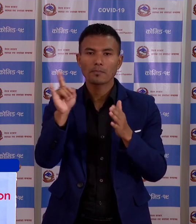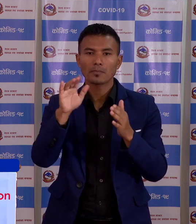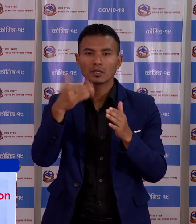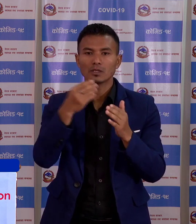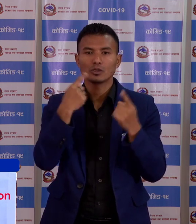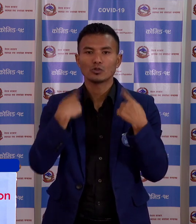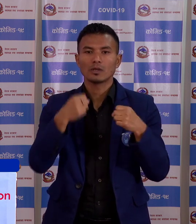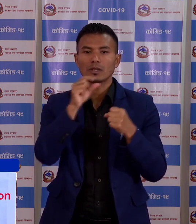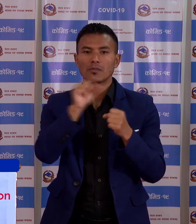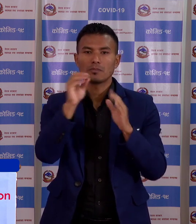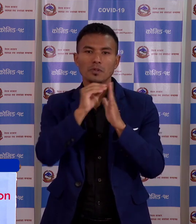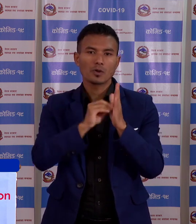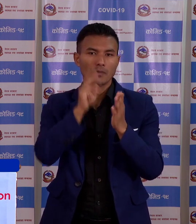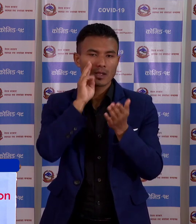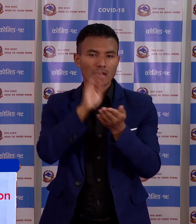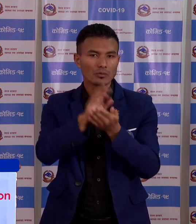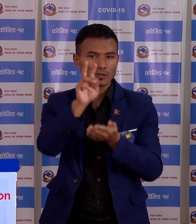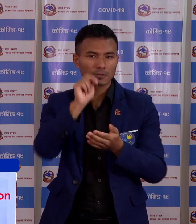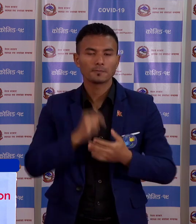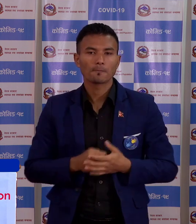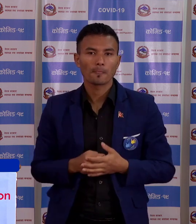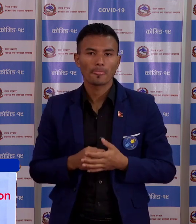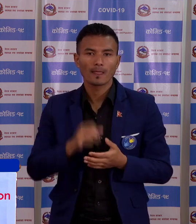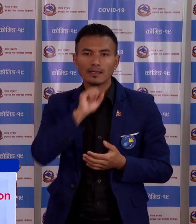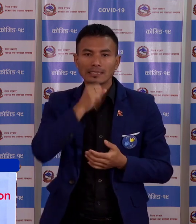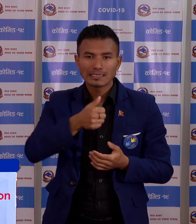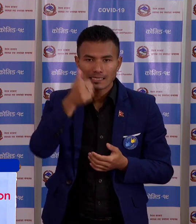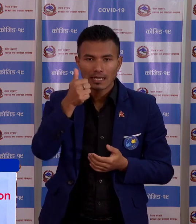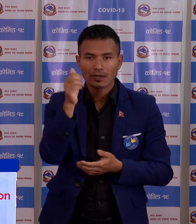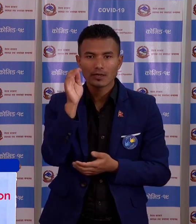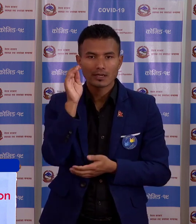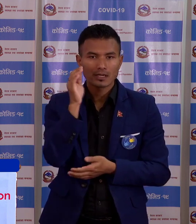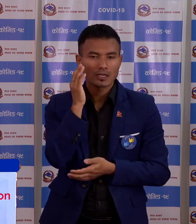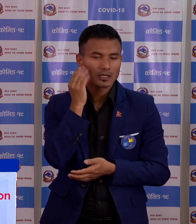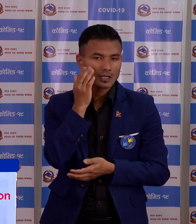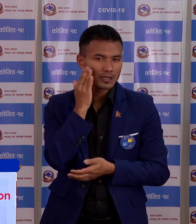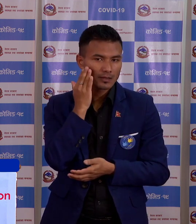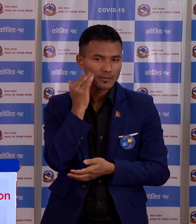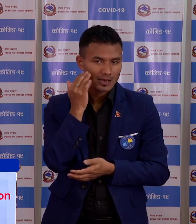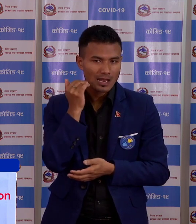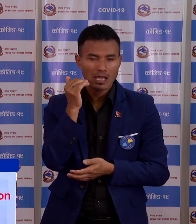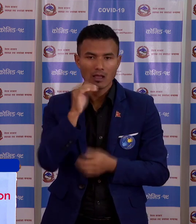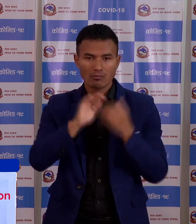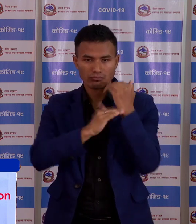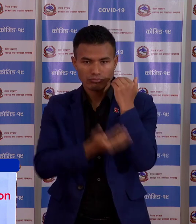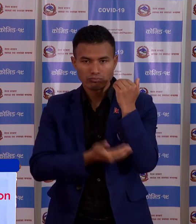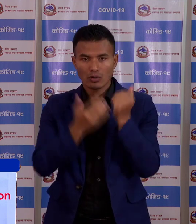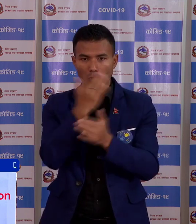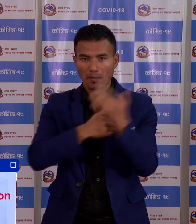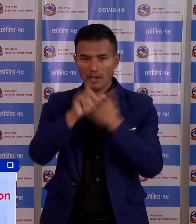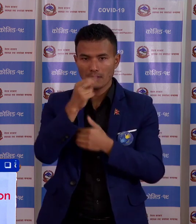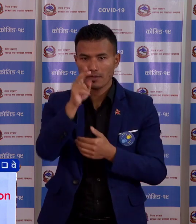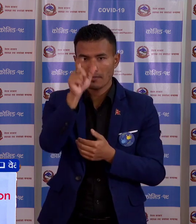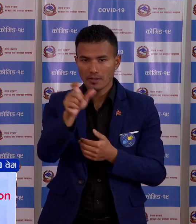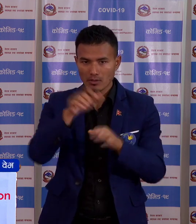स्वास्ते को विवरन राखनो पर्ने कुरा जेश नागरी गर्वचतिमाईला किशोर किशोर नी बालबाले का अपांगता भःका व्हें